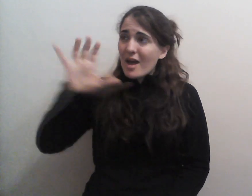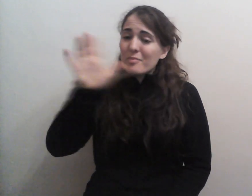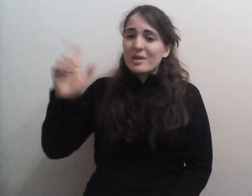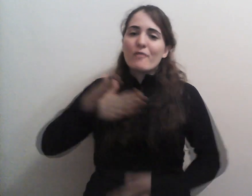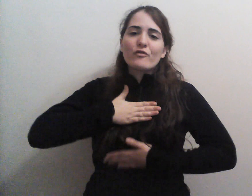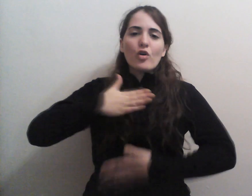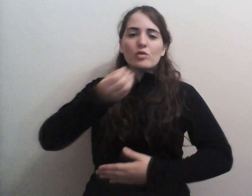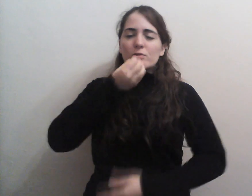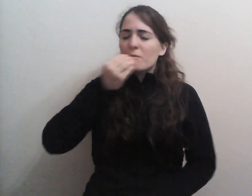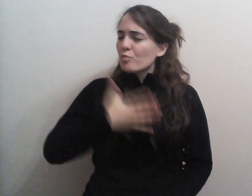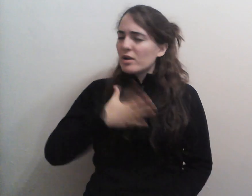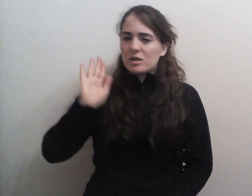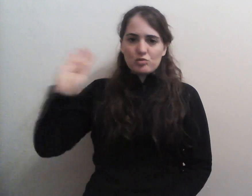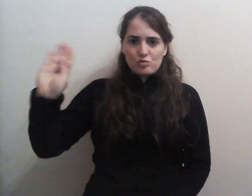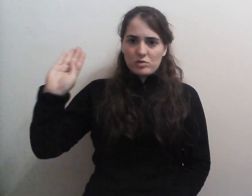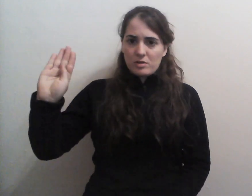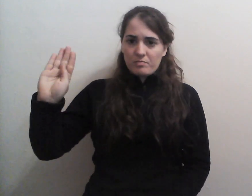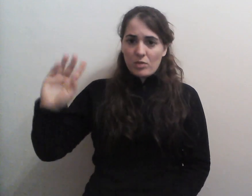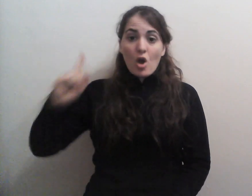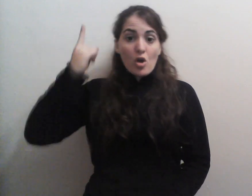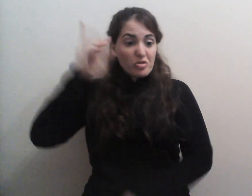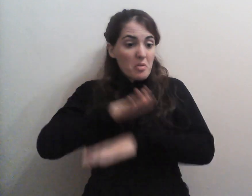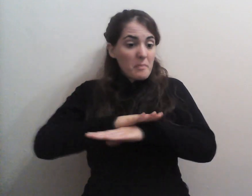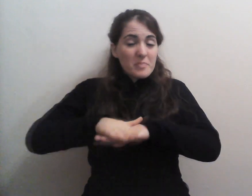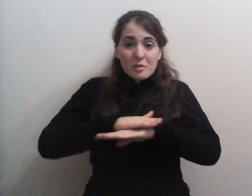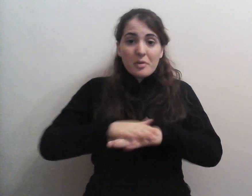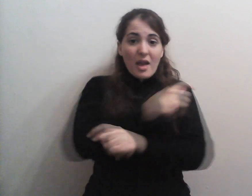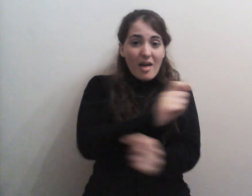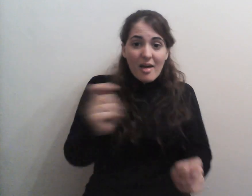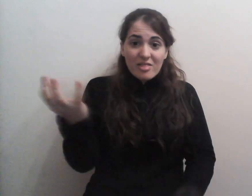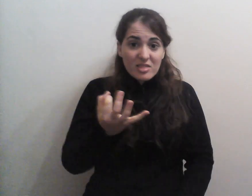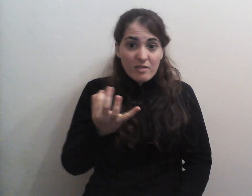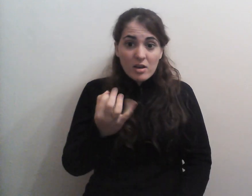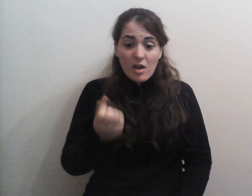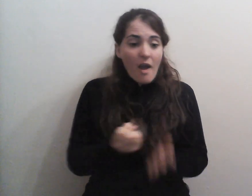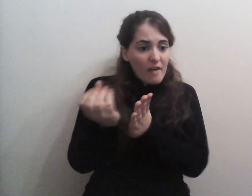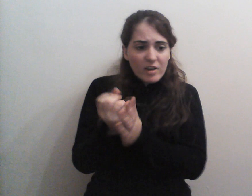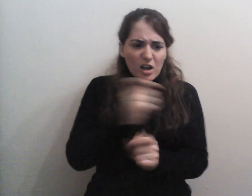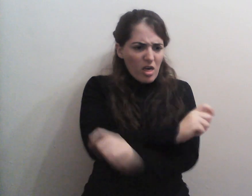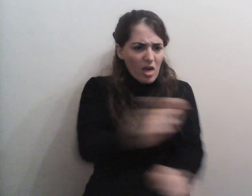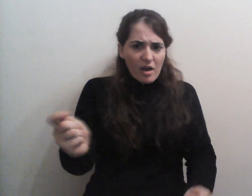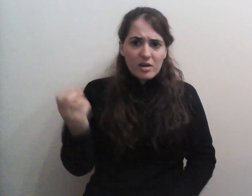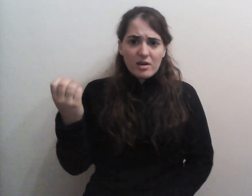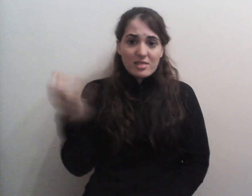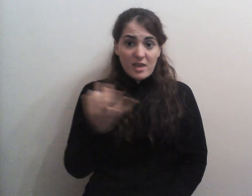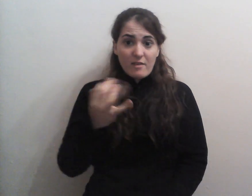qué perdonar a nadie. No tiene por qué darnos el evangelio. No tiene por qué tener misericordia sobre nosotros, pero